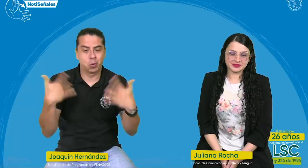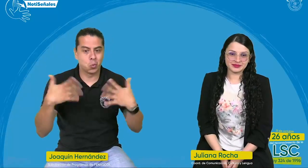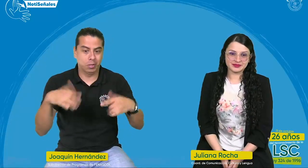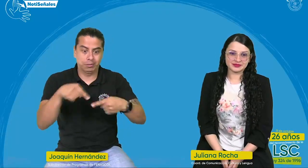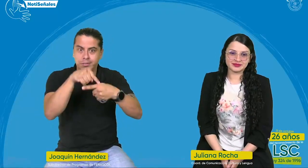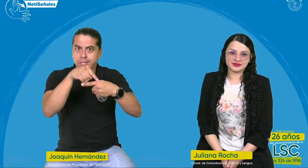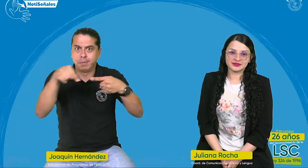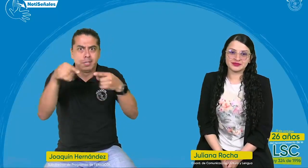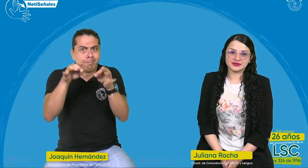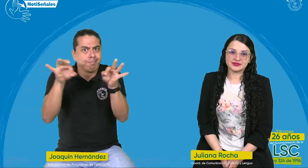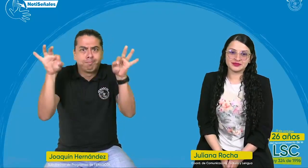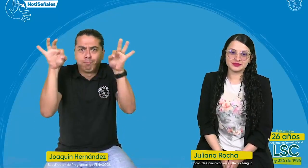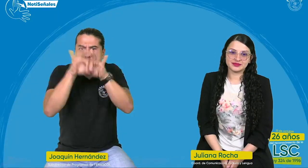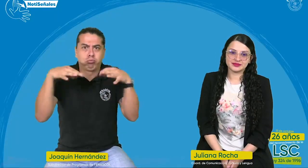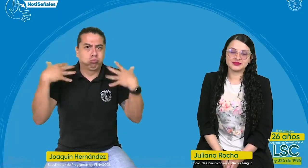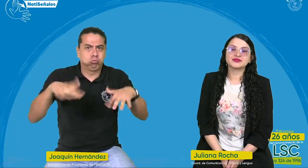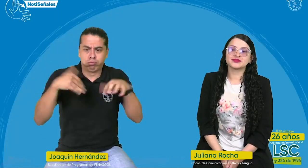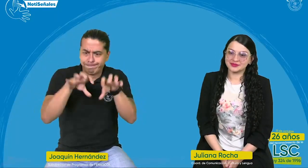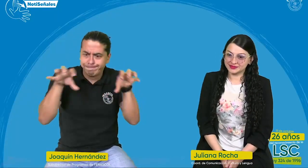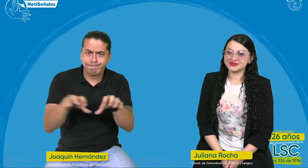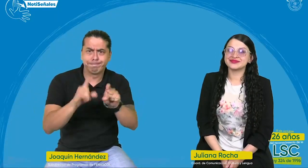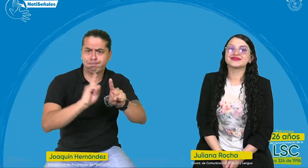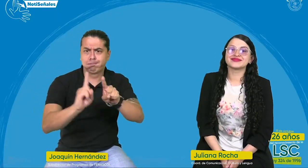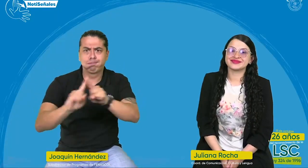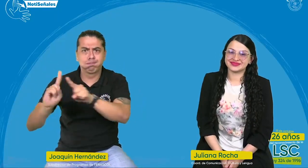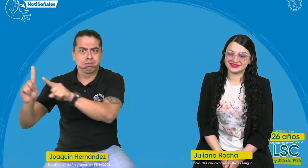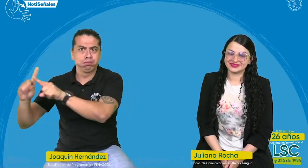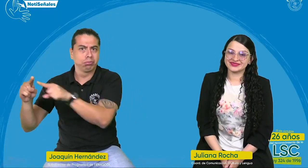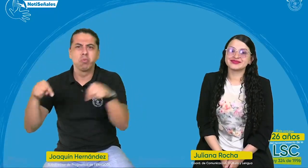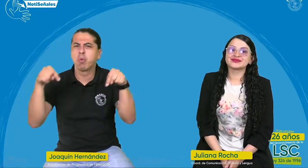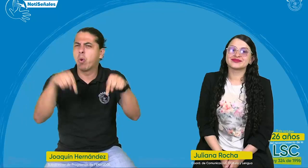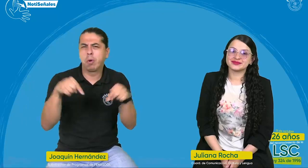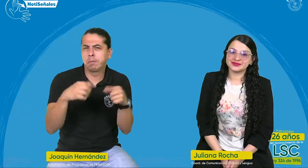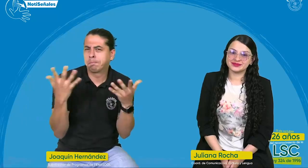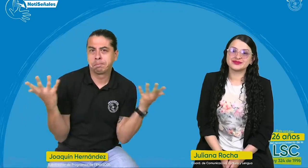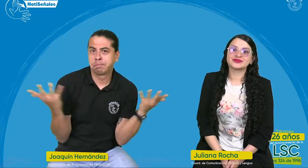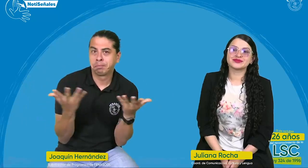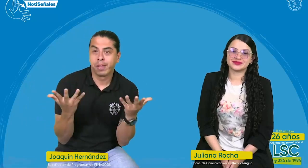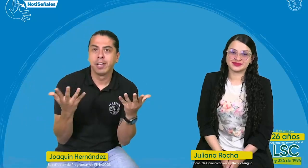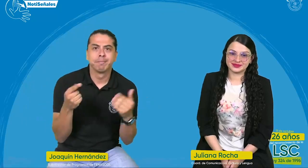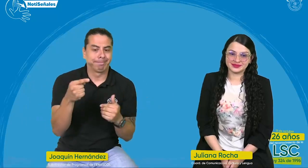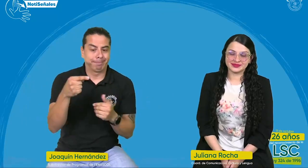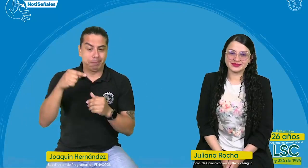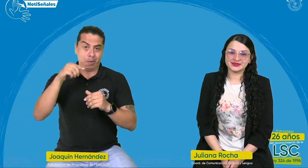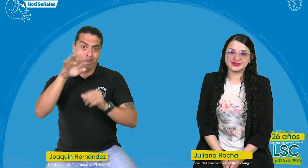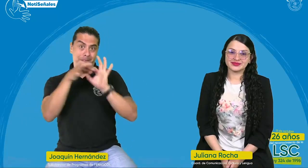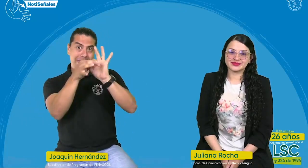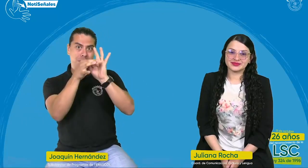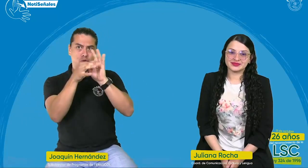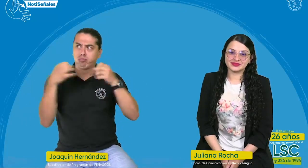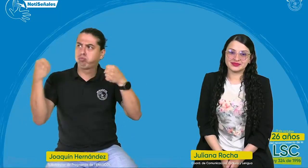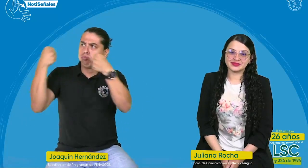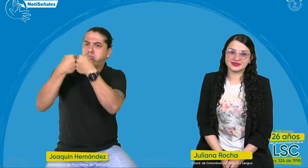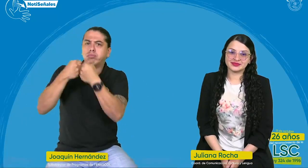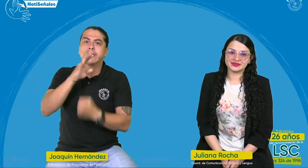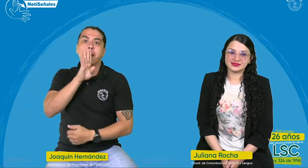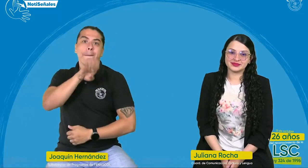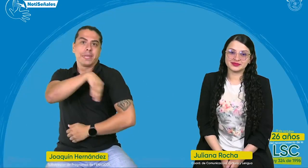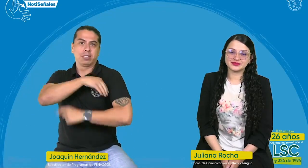hoy lo que les queremos comentar es las acciones que se van a llevar a cabo en esta semana tan importante en